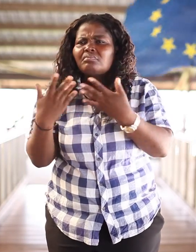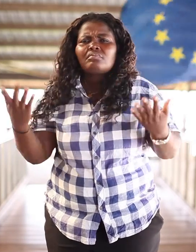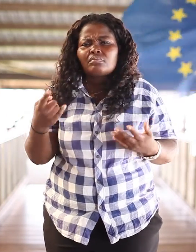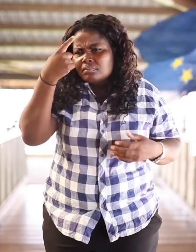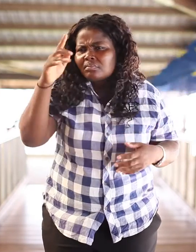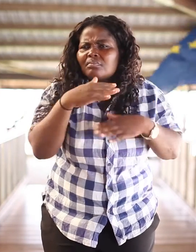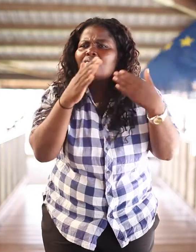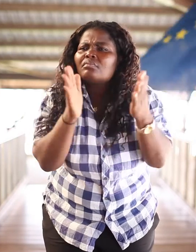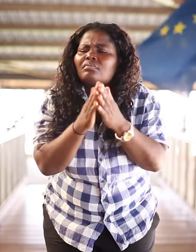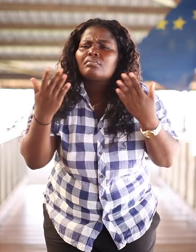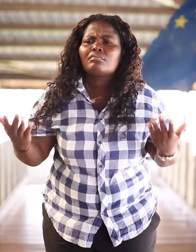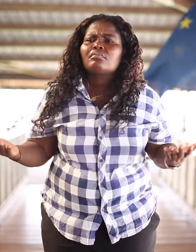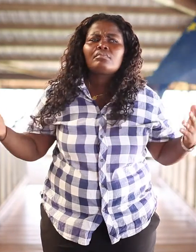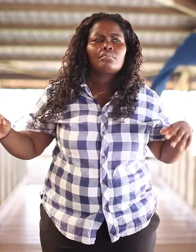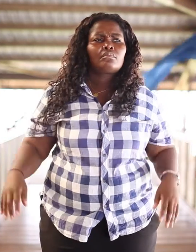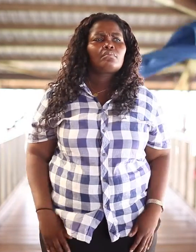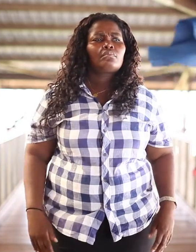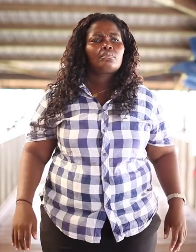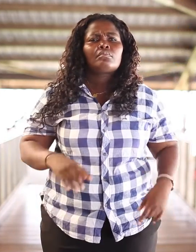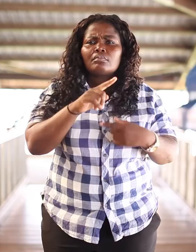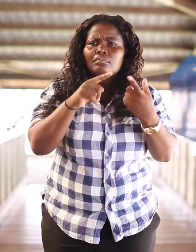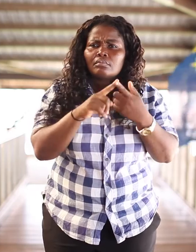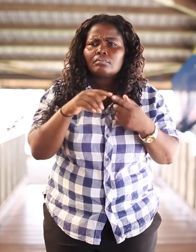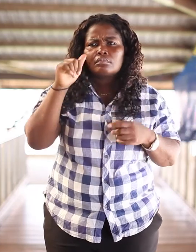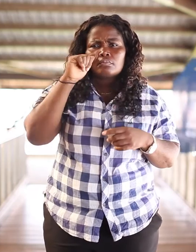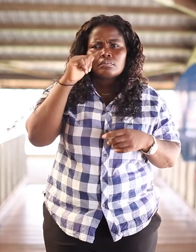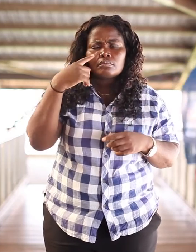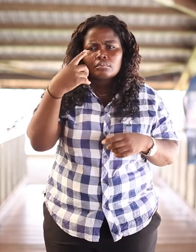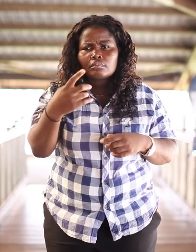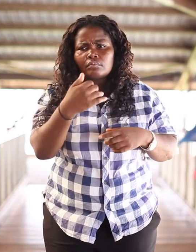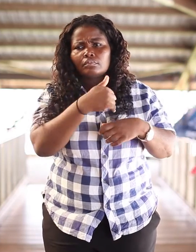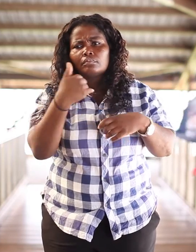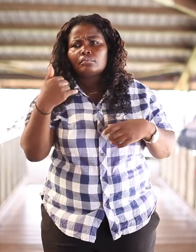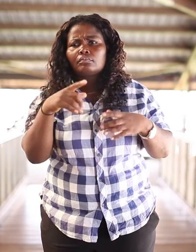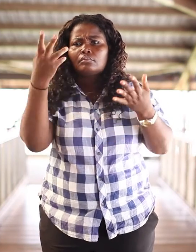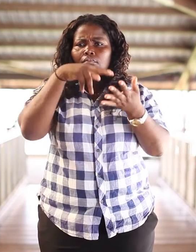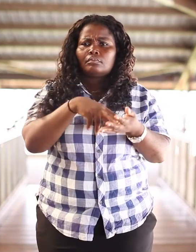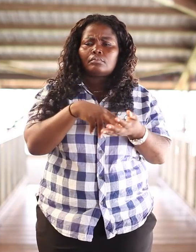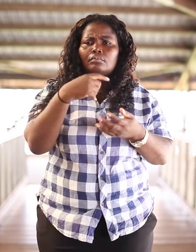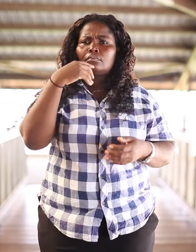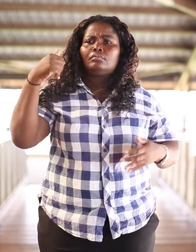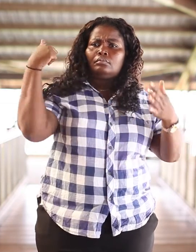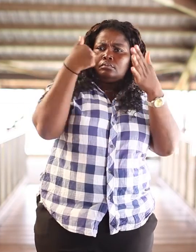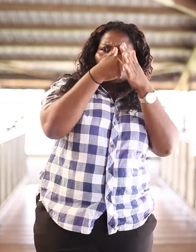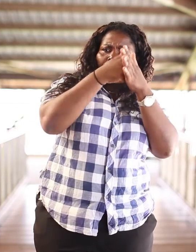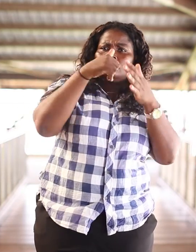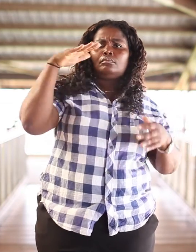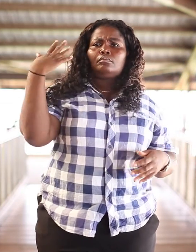¿qué estaba pasando? Cuando John y Times levantaron el puño, en